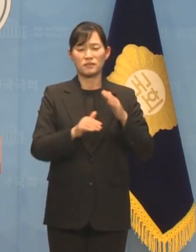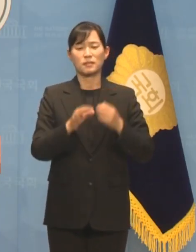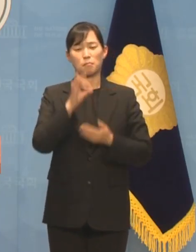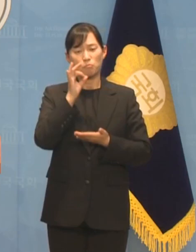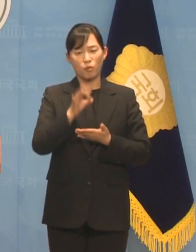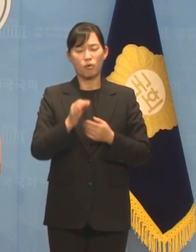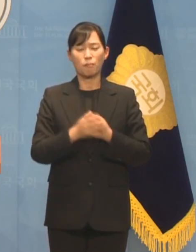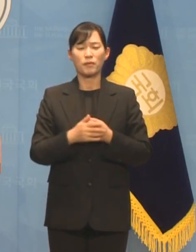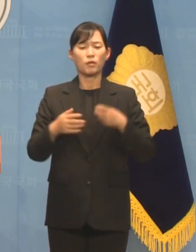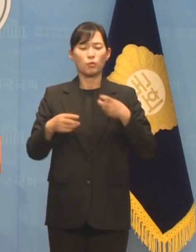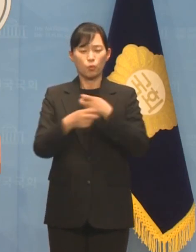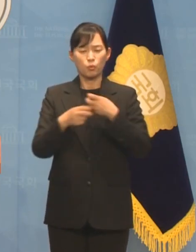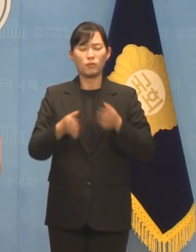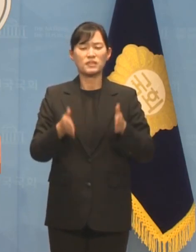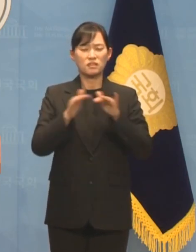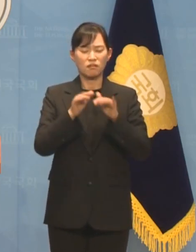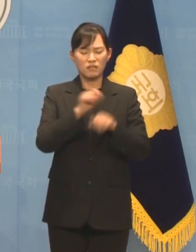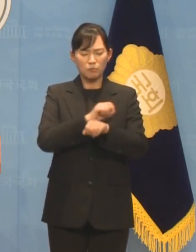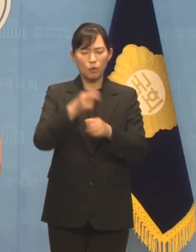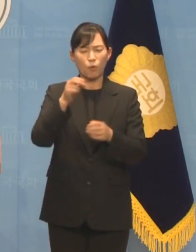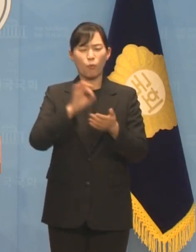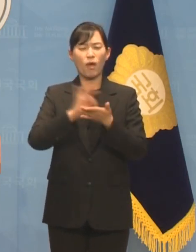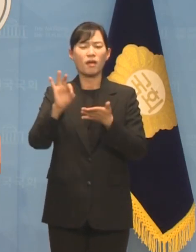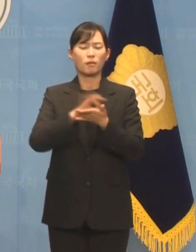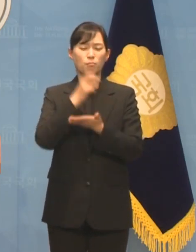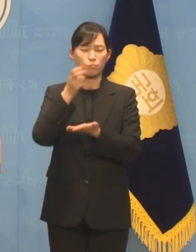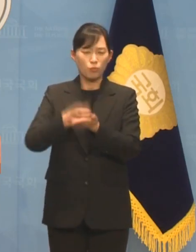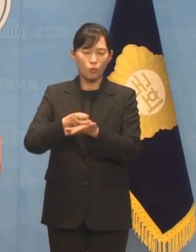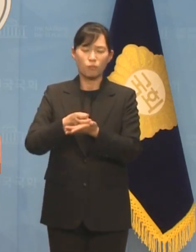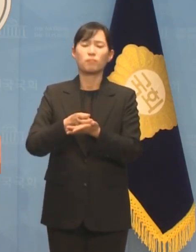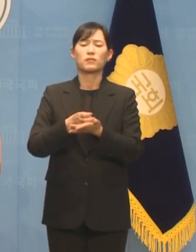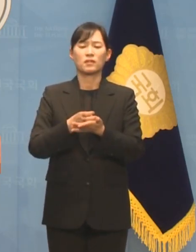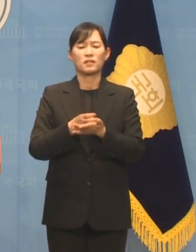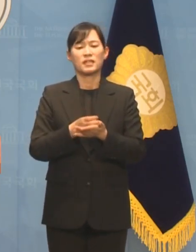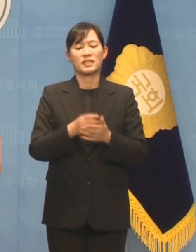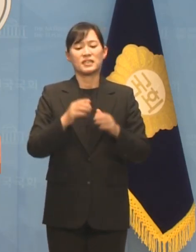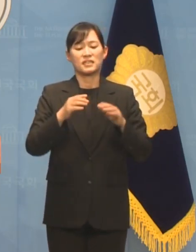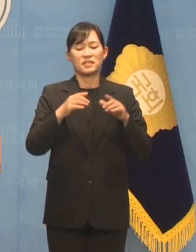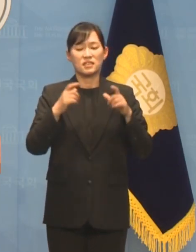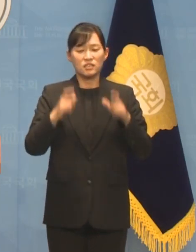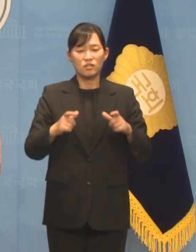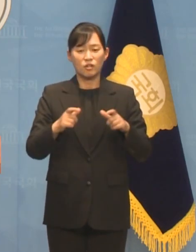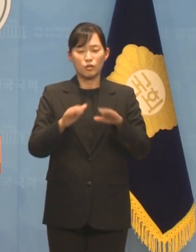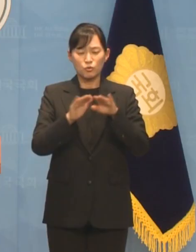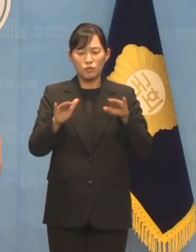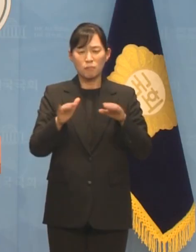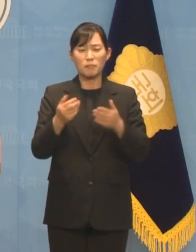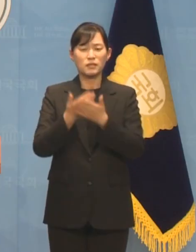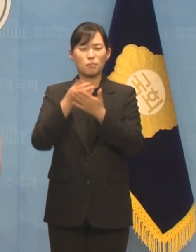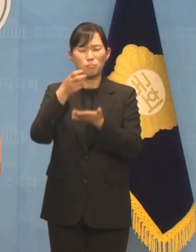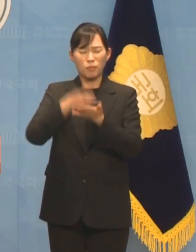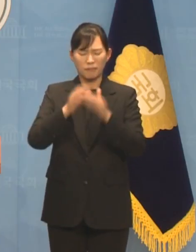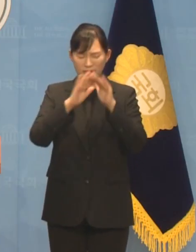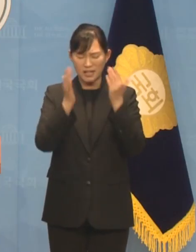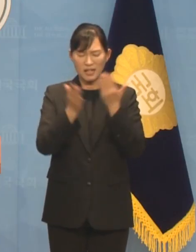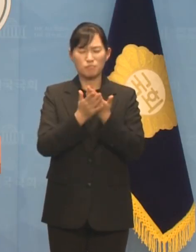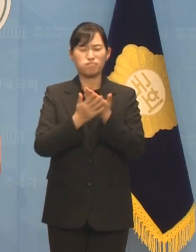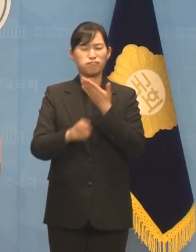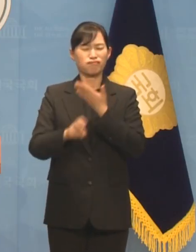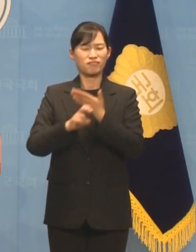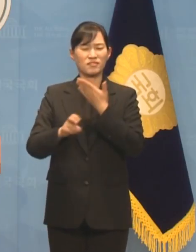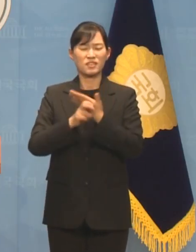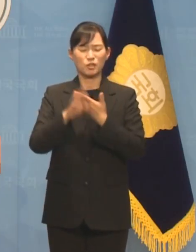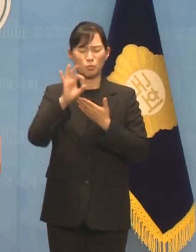공적자금상환기금법, 교통시설, 특별회계법, 자치분권, 지역균형발전에 관한 특별법 등을 위반하고 기금 돌려막기